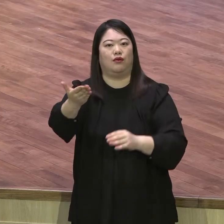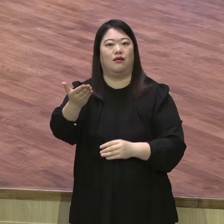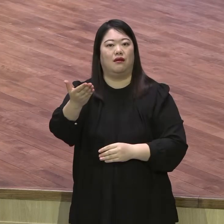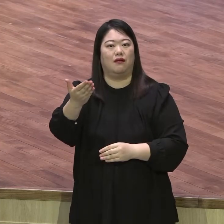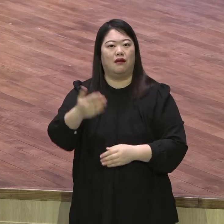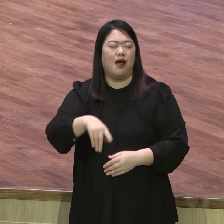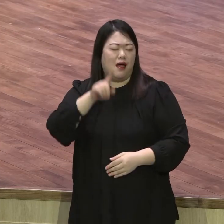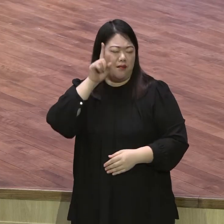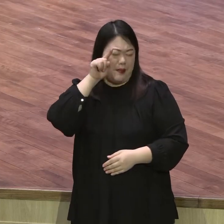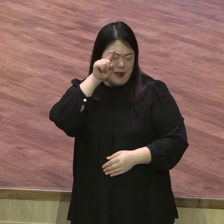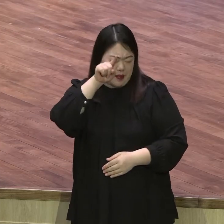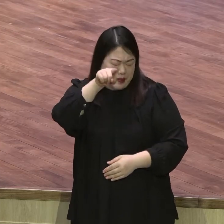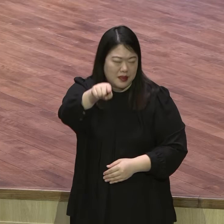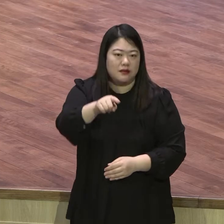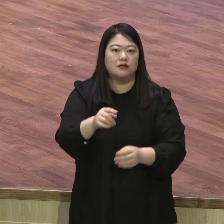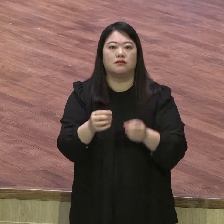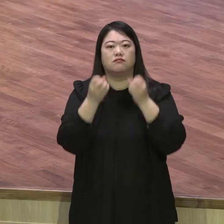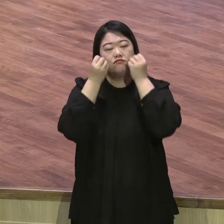날로 새롭도다.